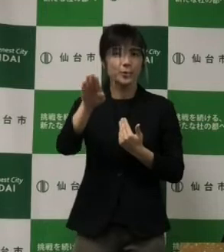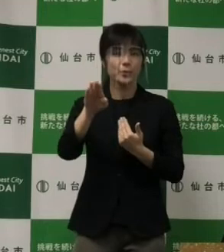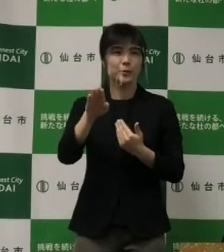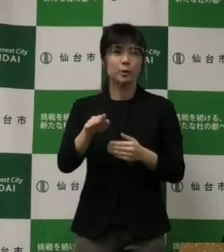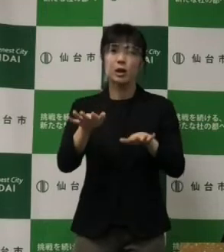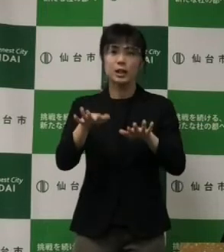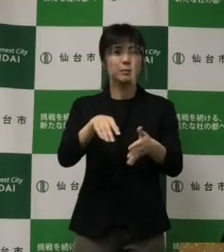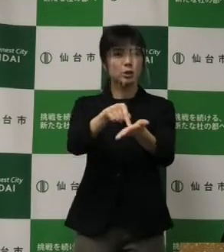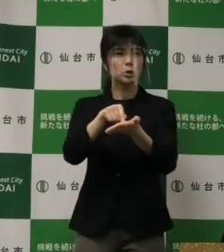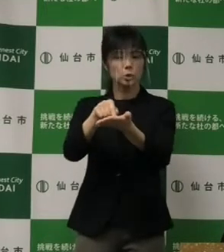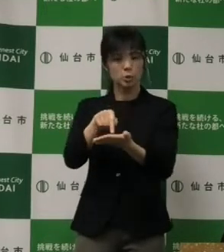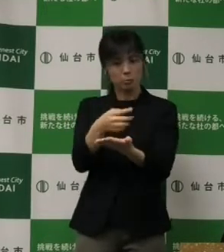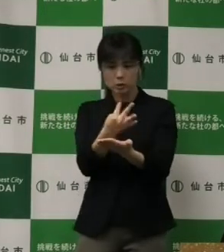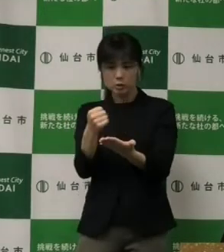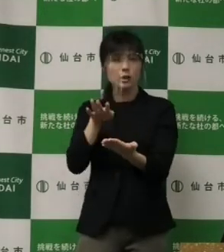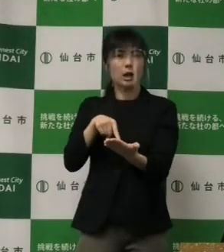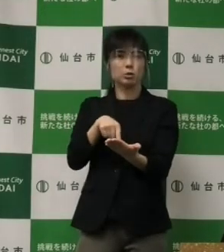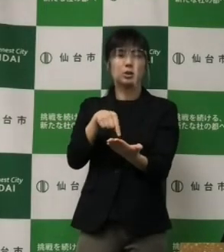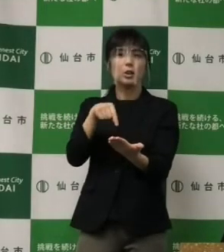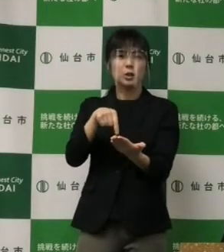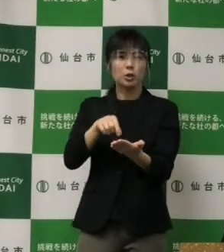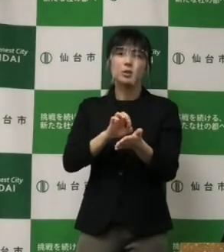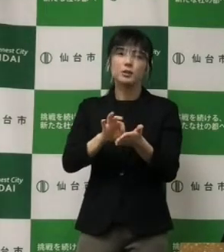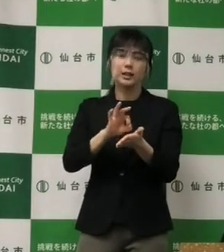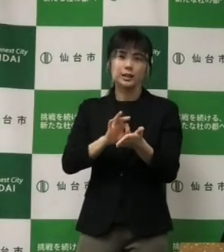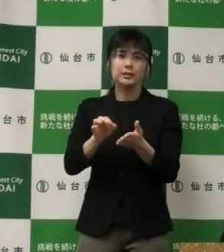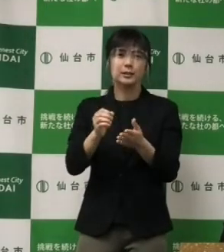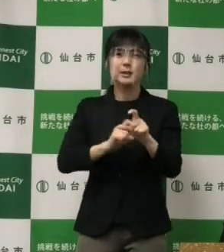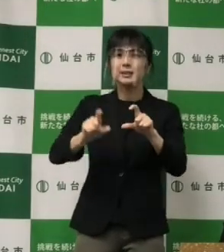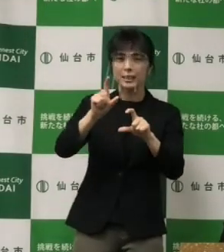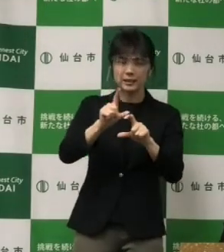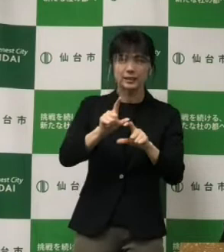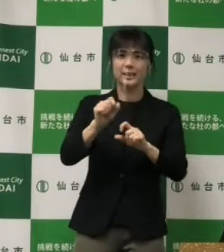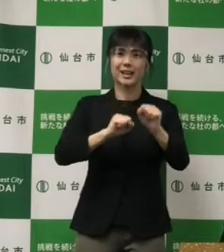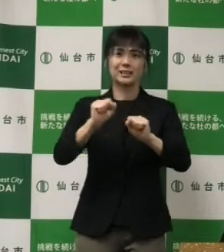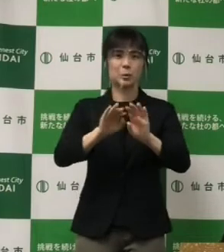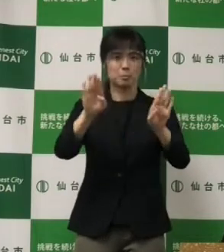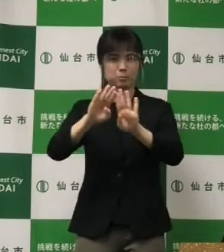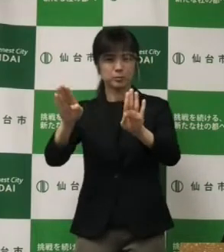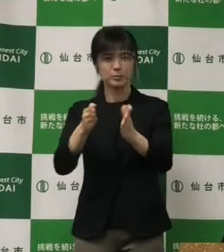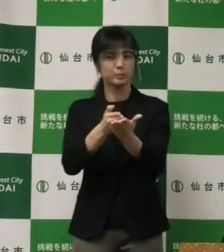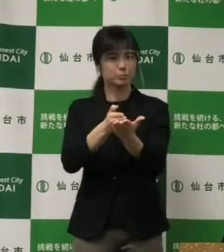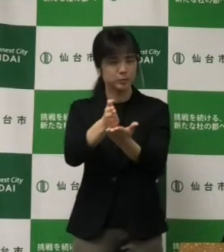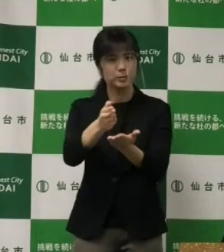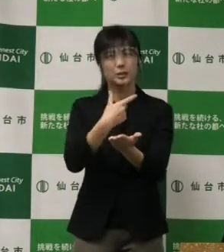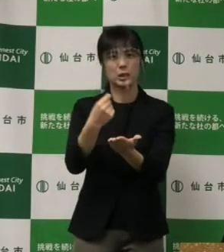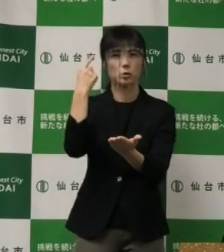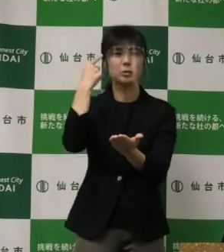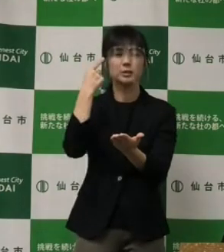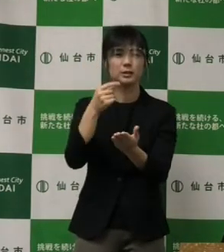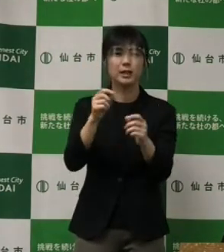含めまして、さらなる働きかけもさせていただこうと思いますし、いろんな発信も強めていって、ぜひと